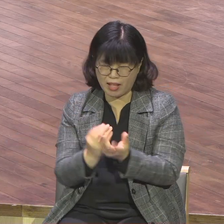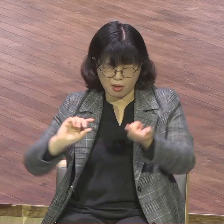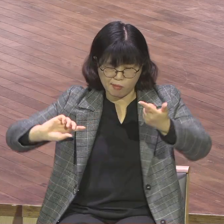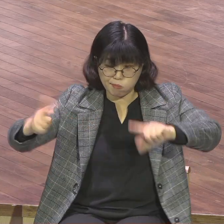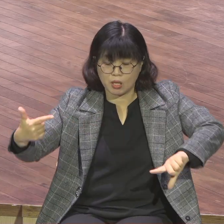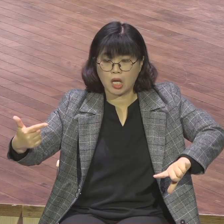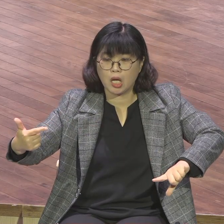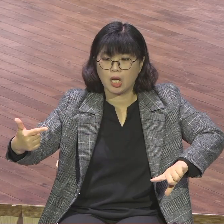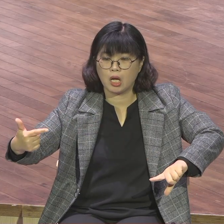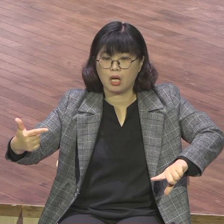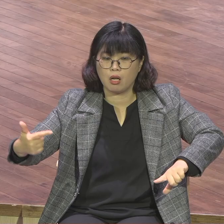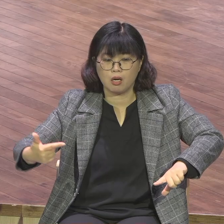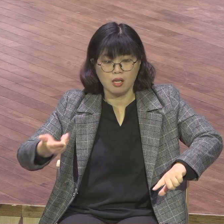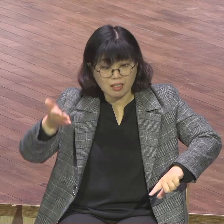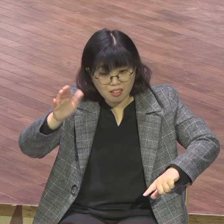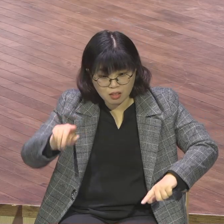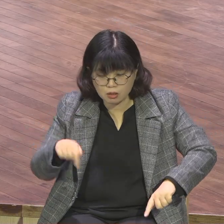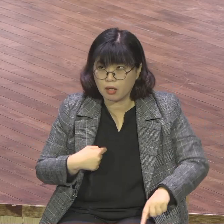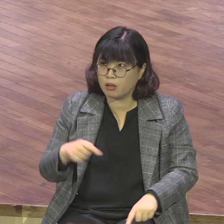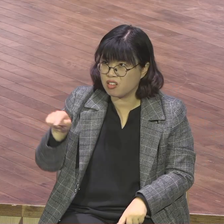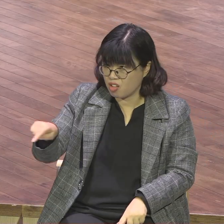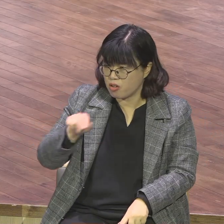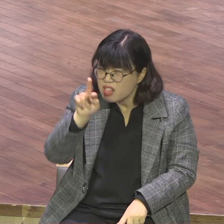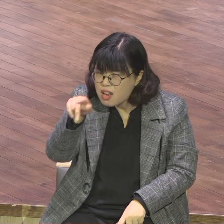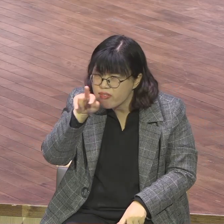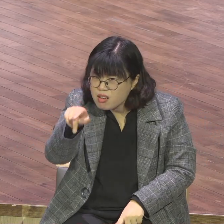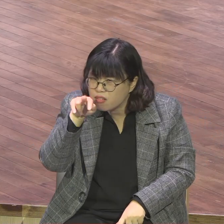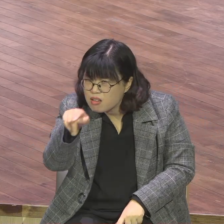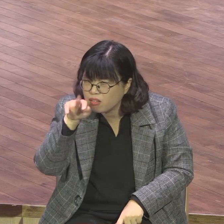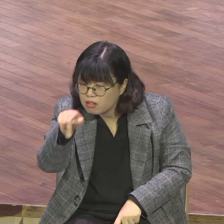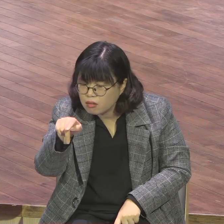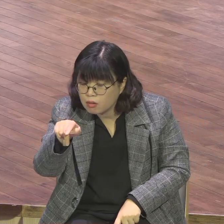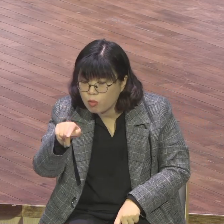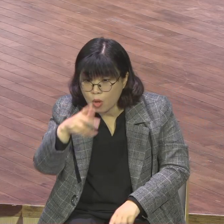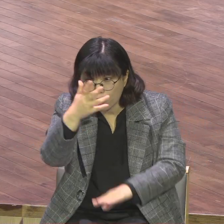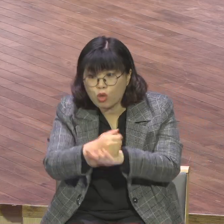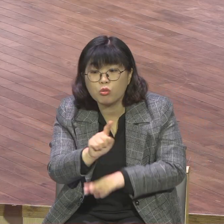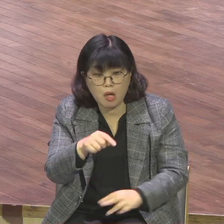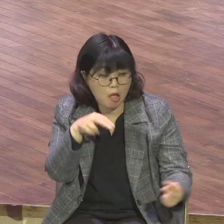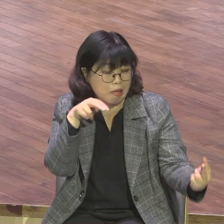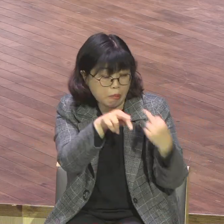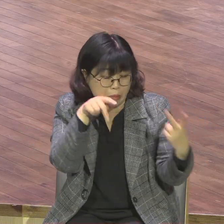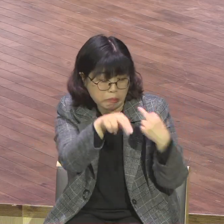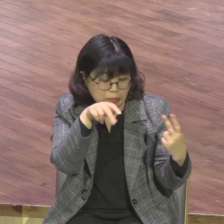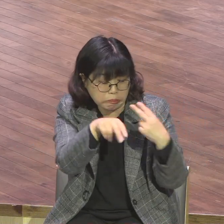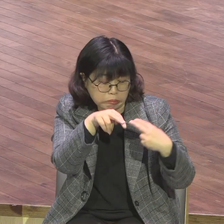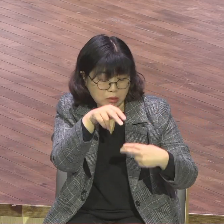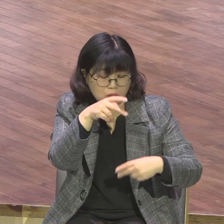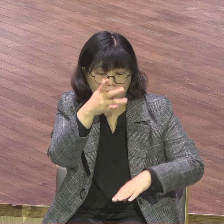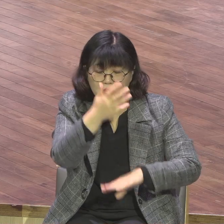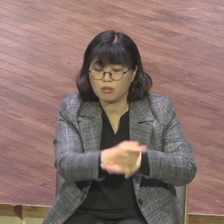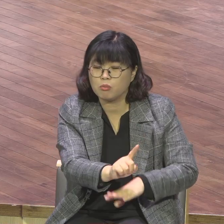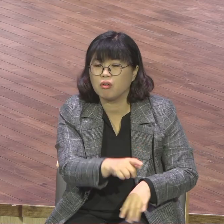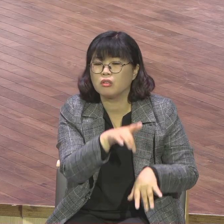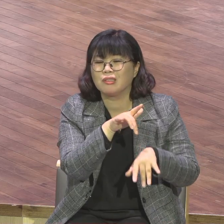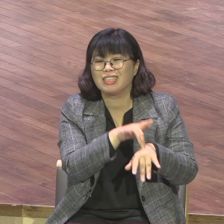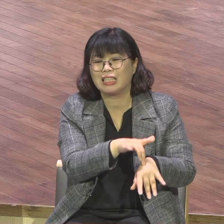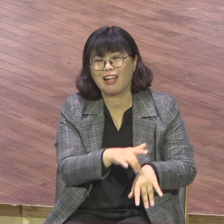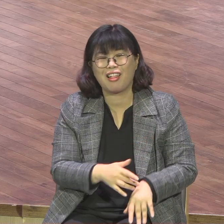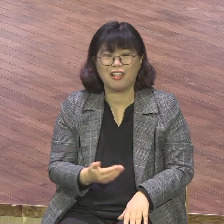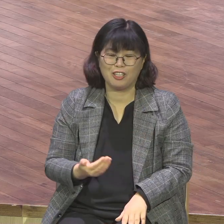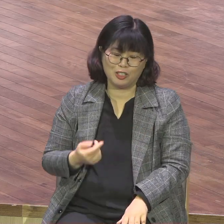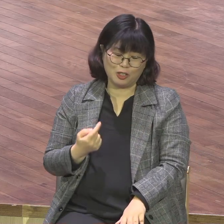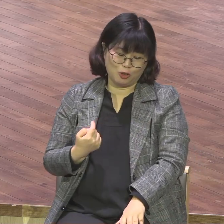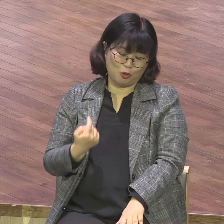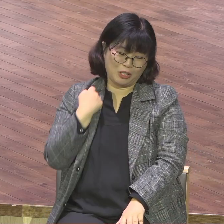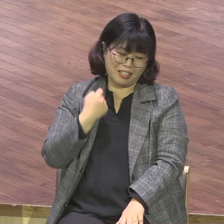다른 겁니다. 그 틀린다면 문제가 생겨요. 사단이 출현합니다. 틀린 게 아니에요. 다른 거예요. 다른 거. 다른